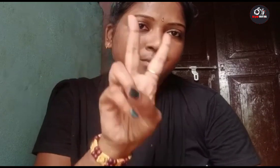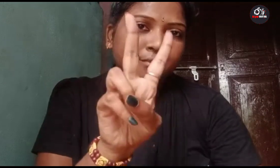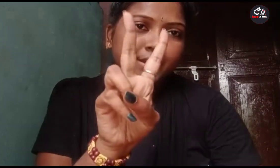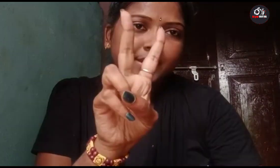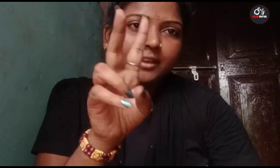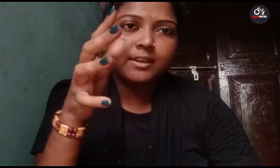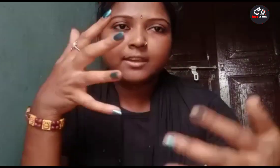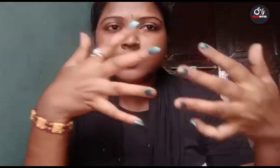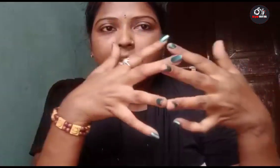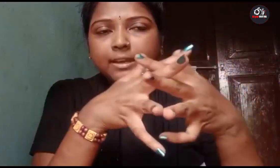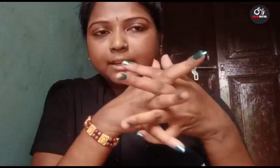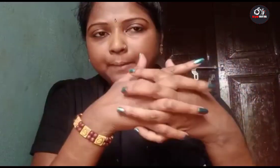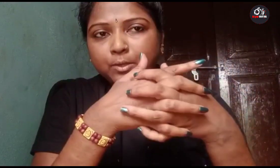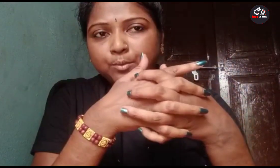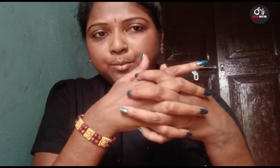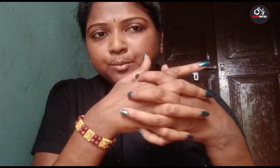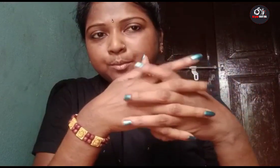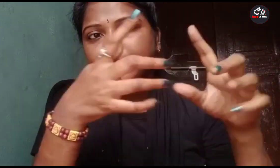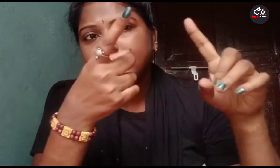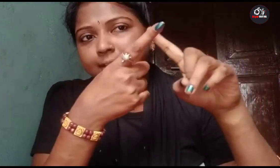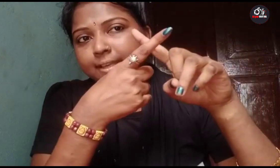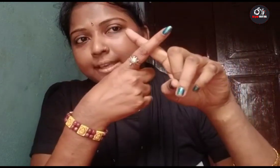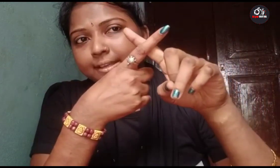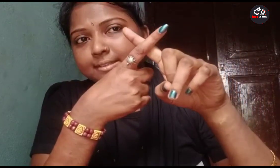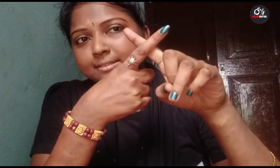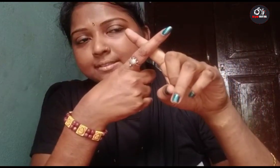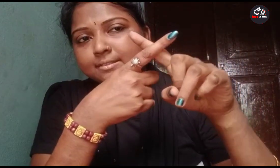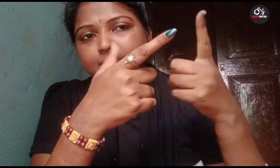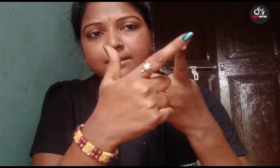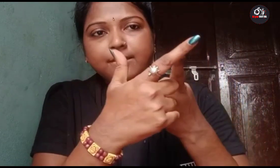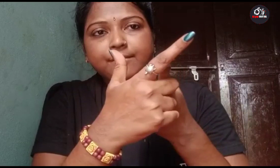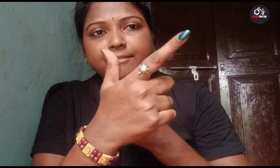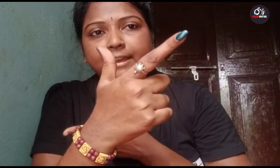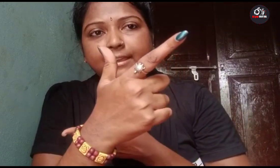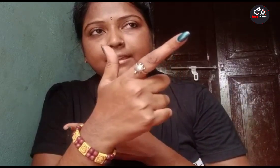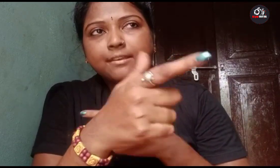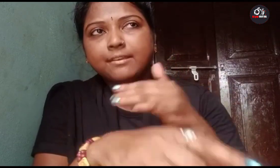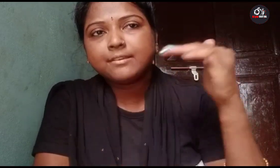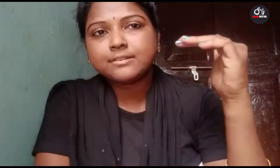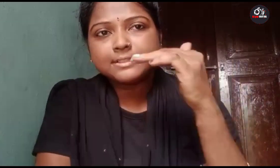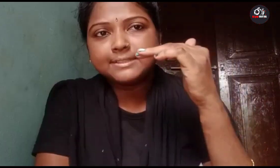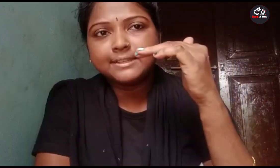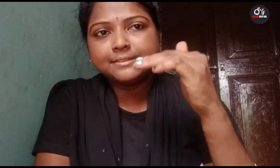V, W, X, Y, Z.